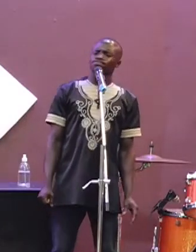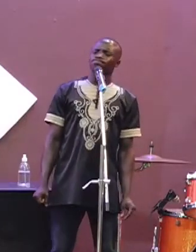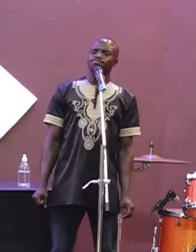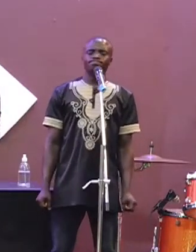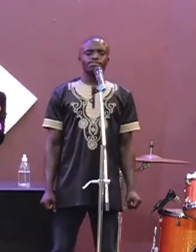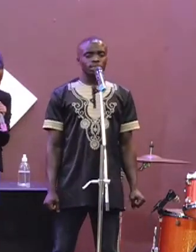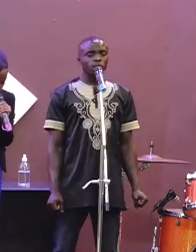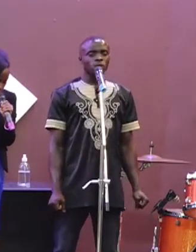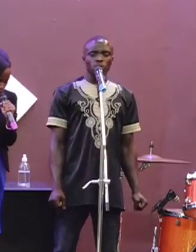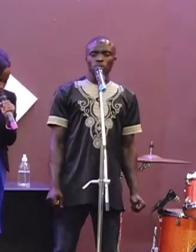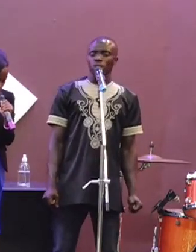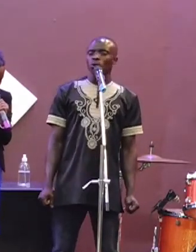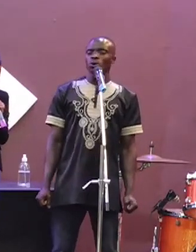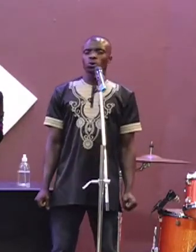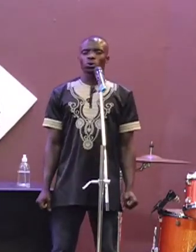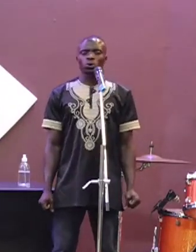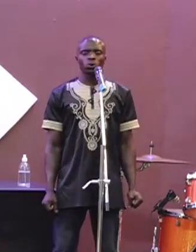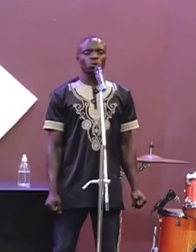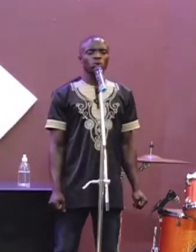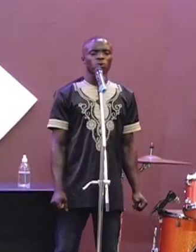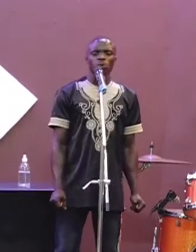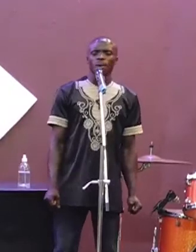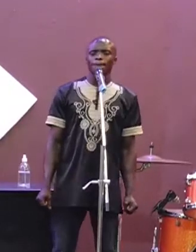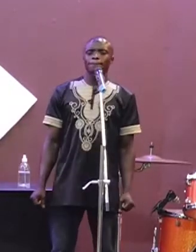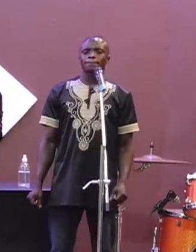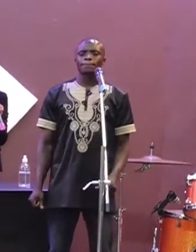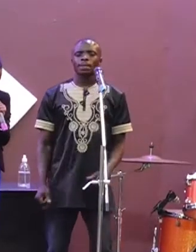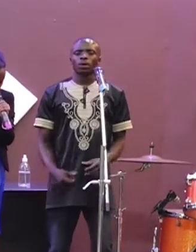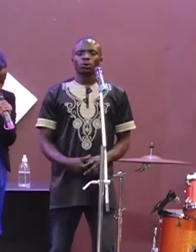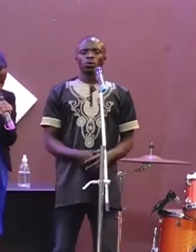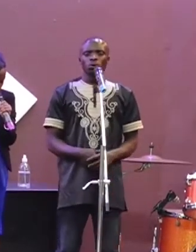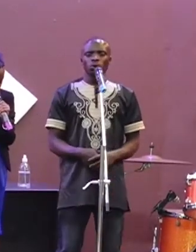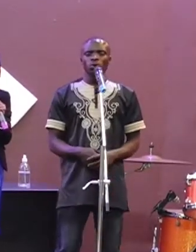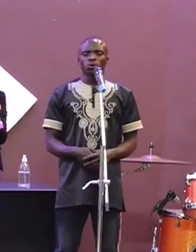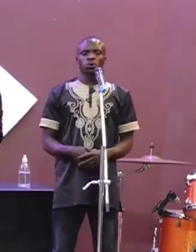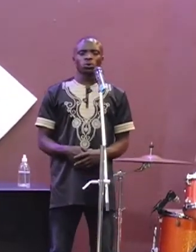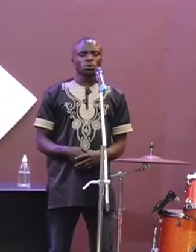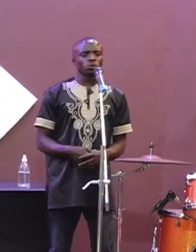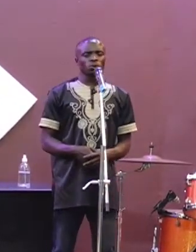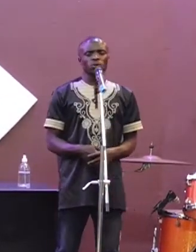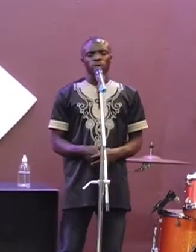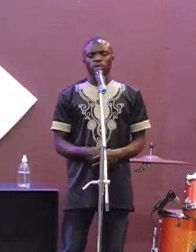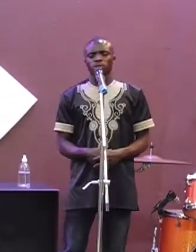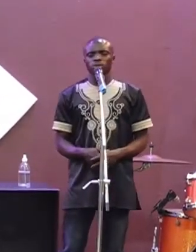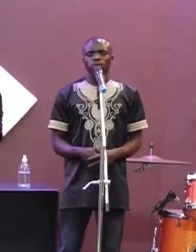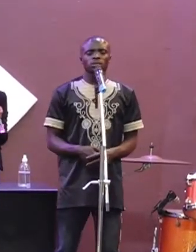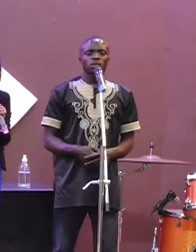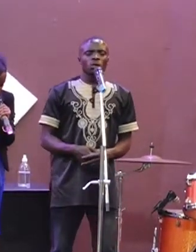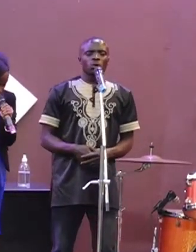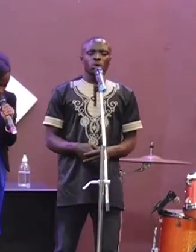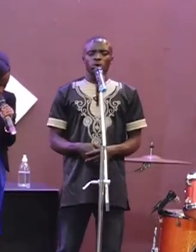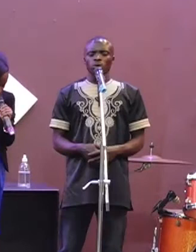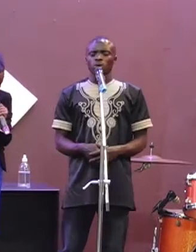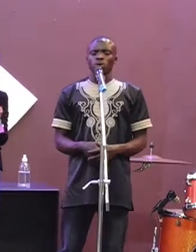bemereza nabo muje manange bakwe komo erinyaga mukama